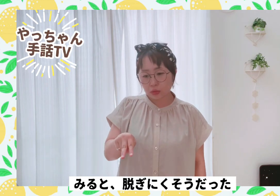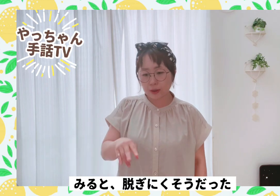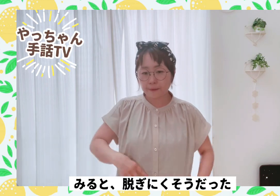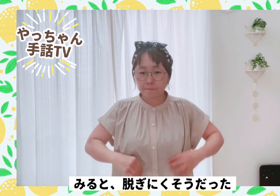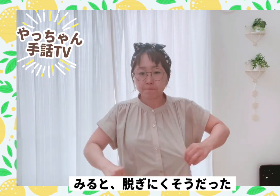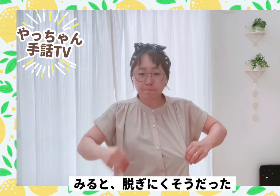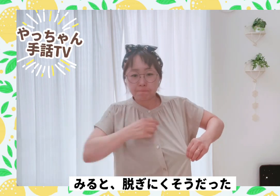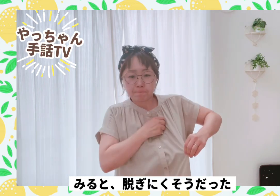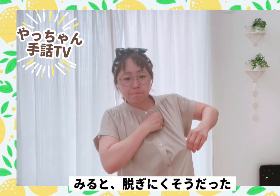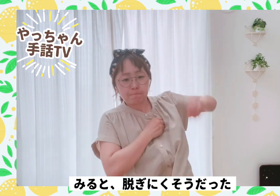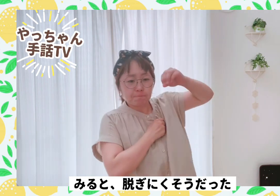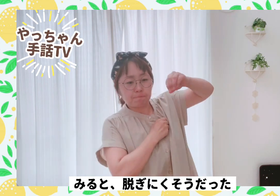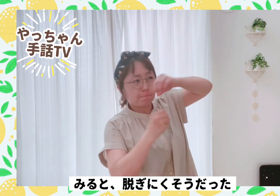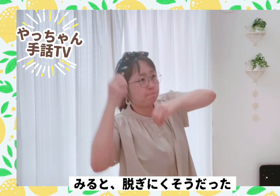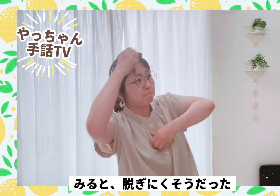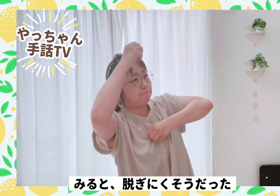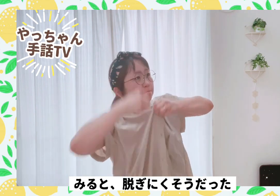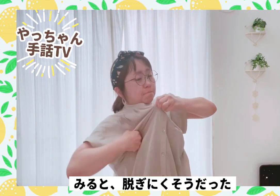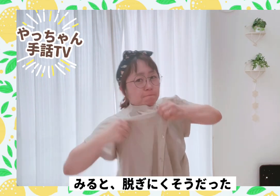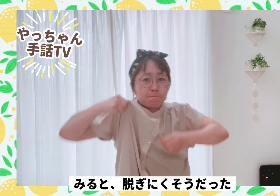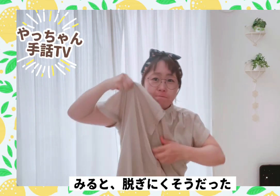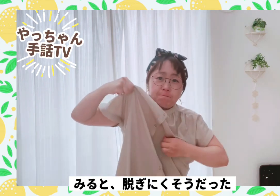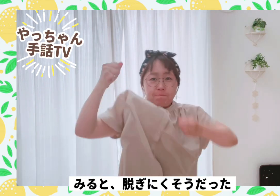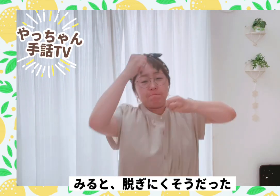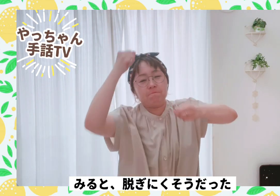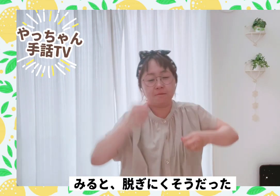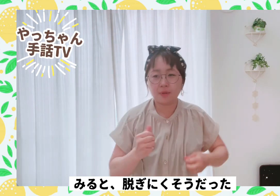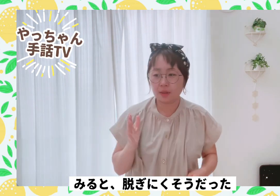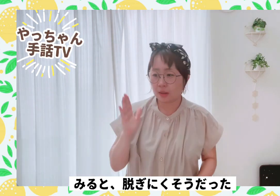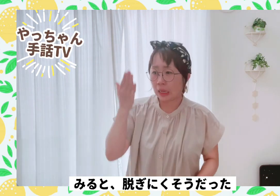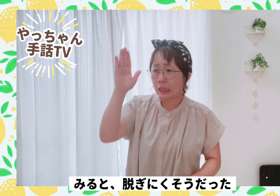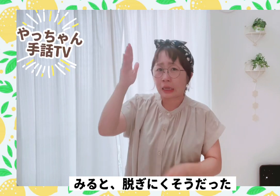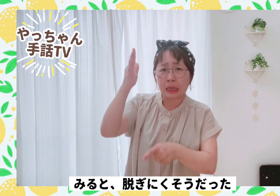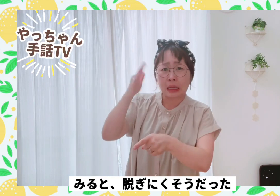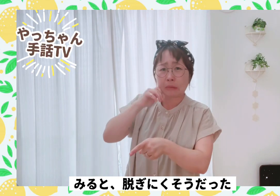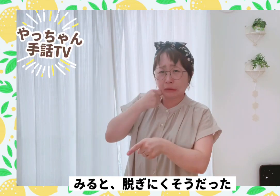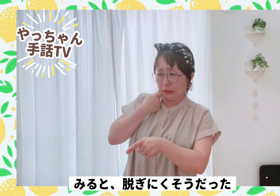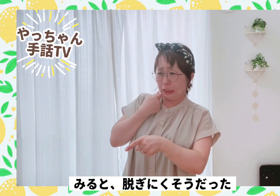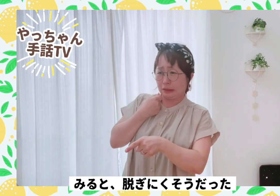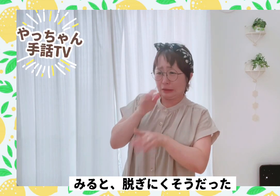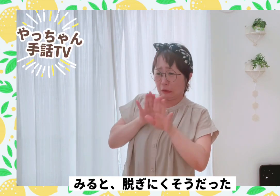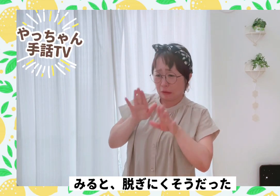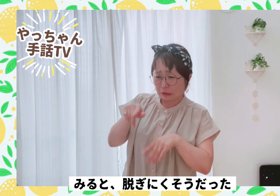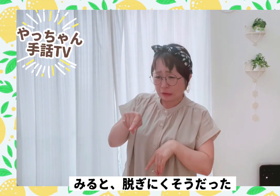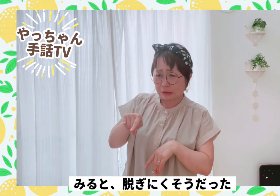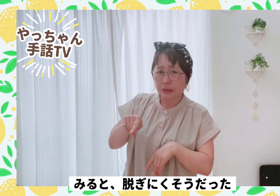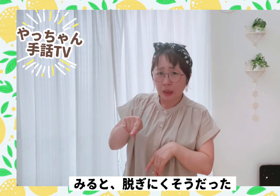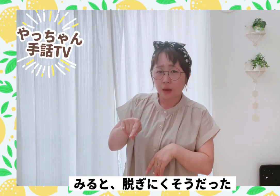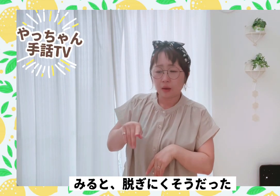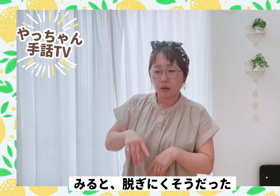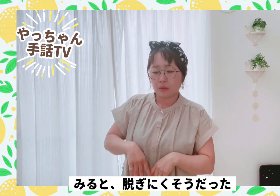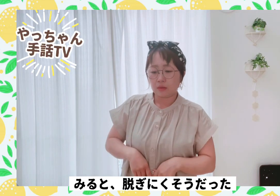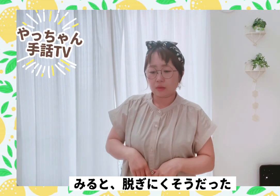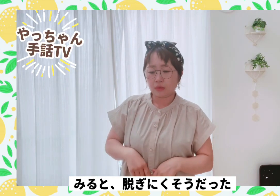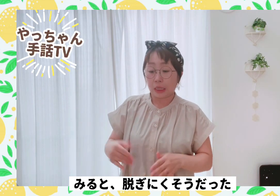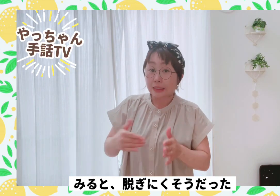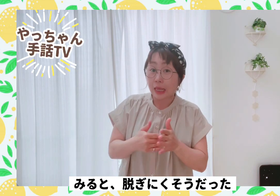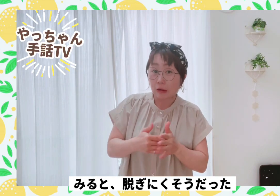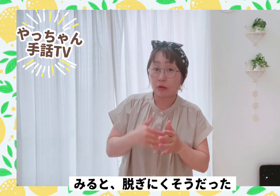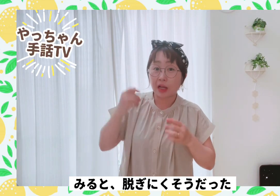ると、まあ、抜こうとはしてるんですけども、なかなかちょっと脱げてない状態だったんです